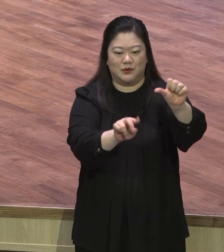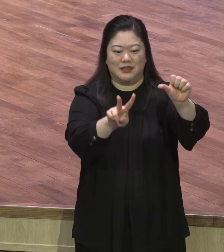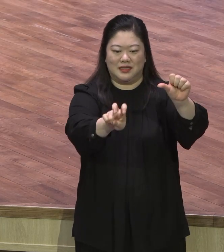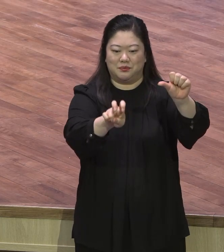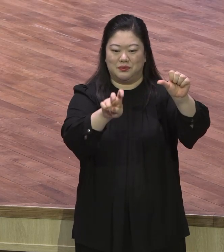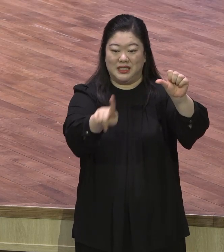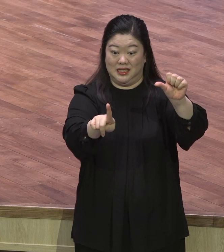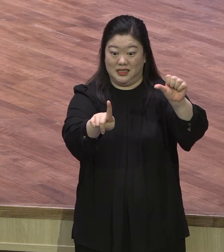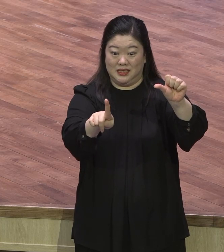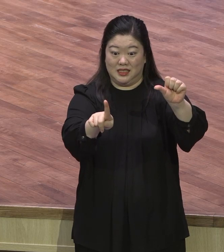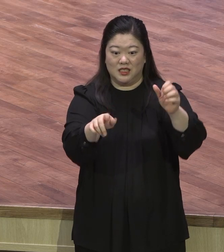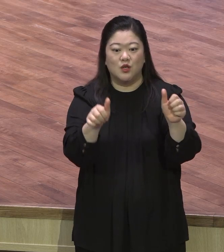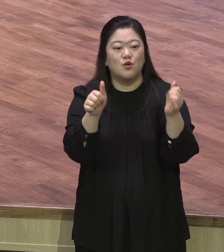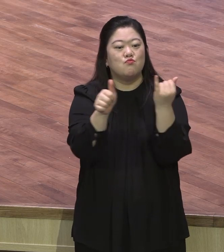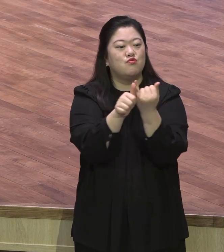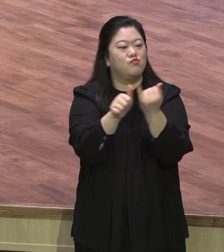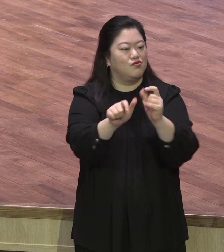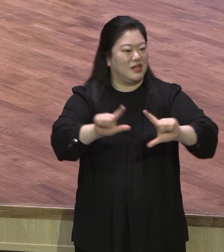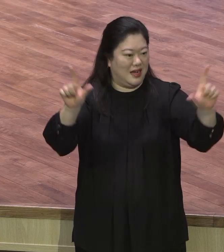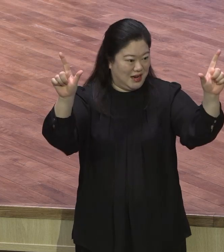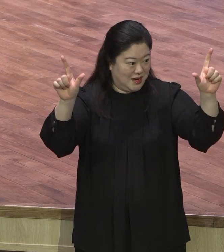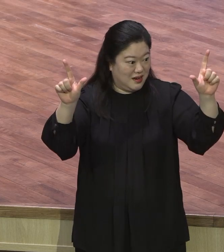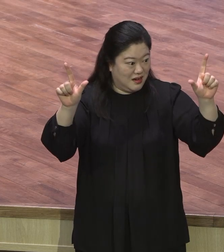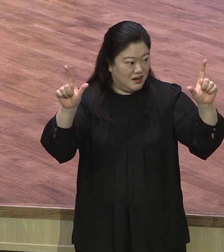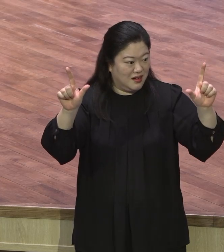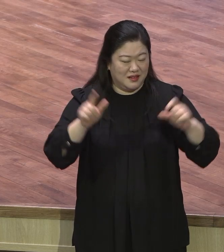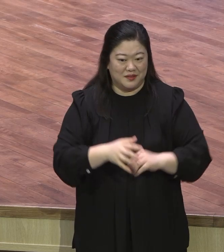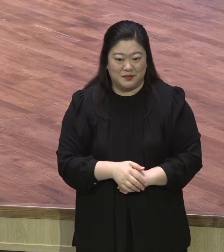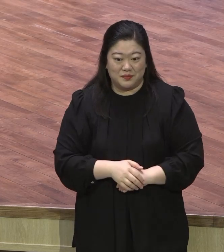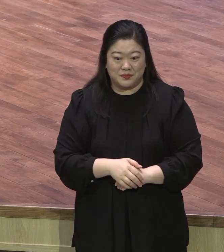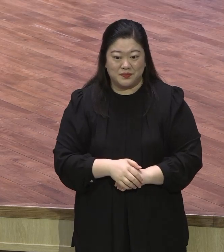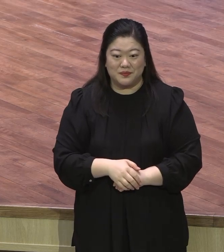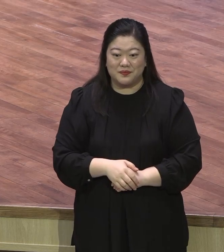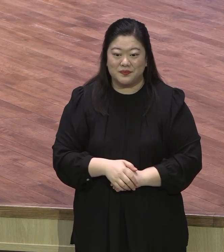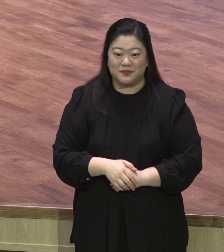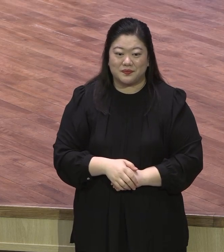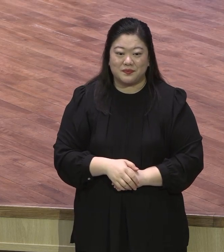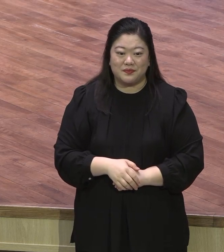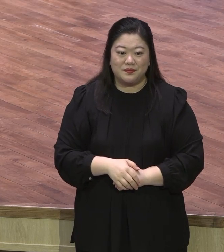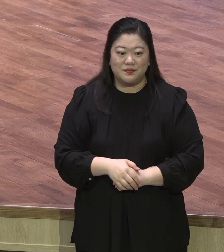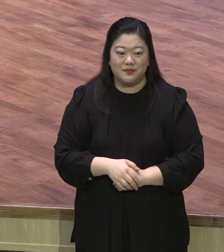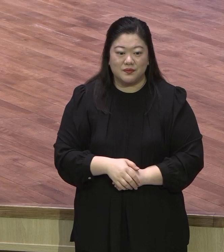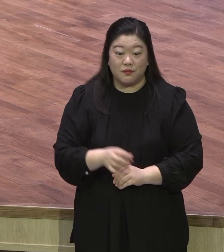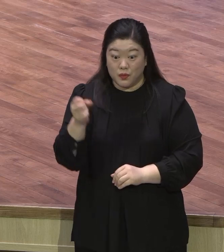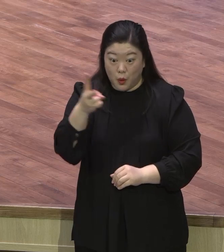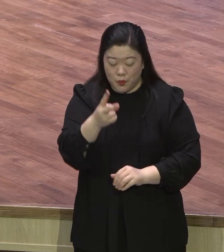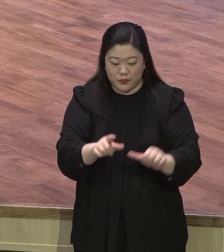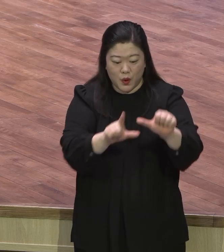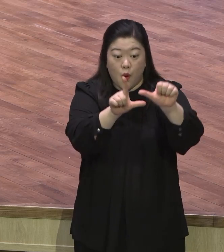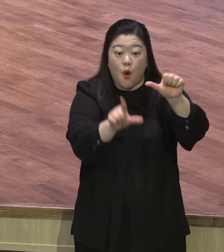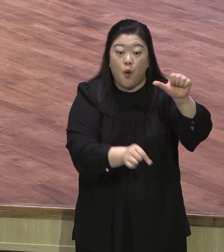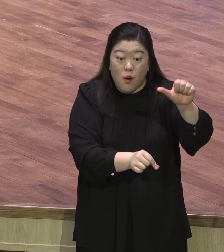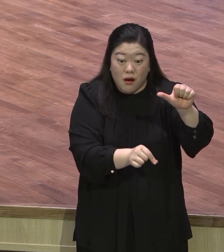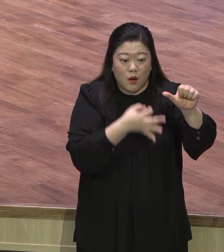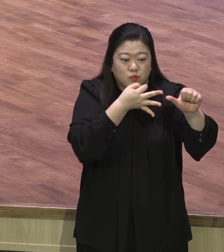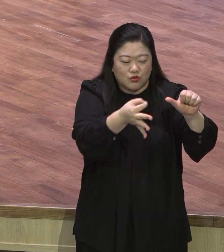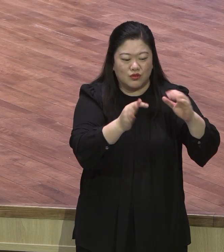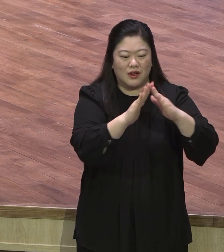21일이 부부의 날이에요. 또 올 달은 가정의